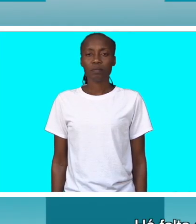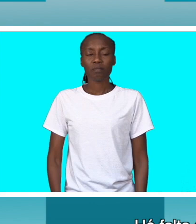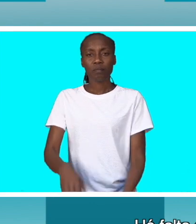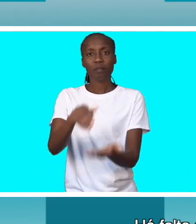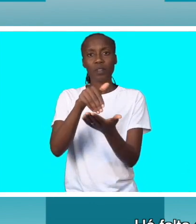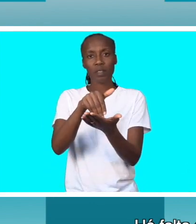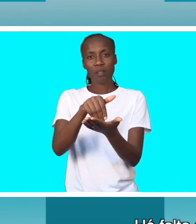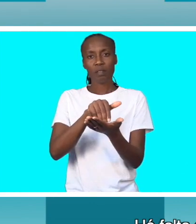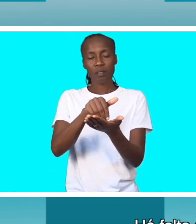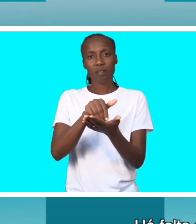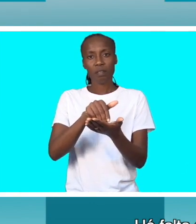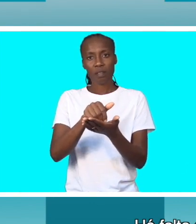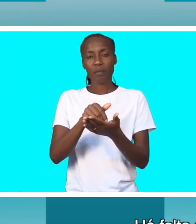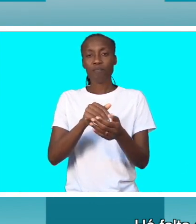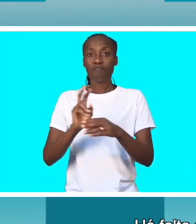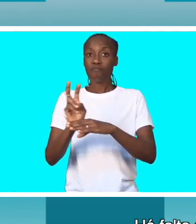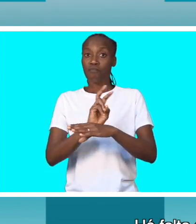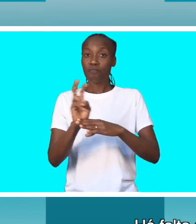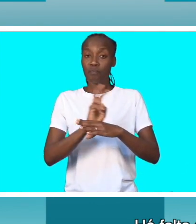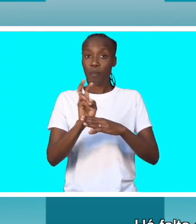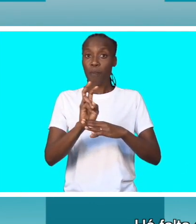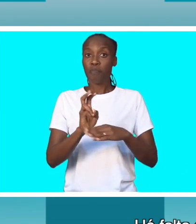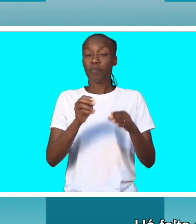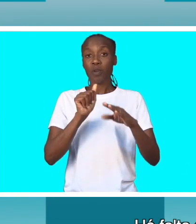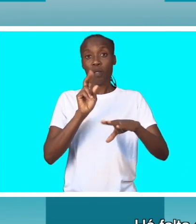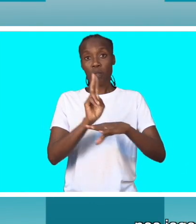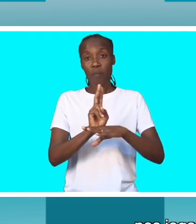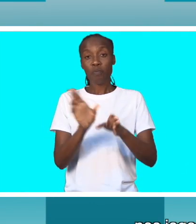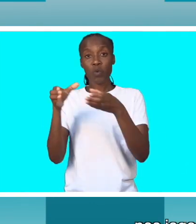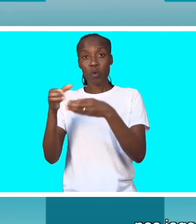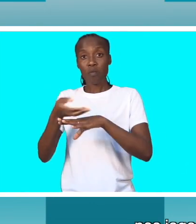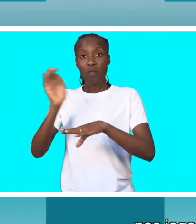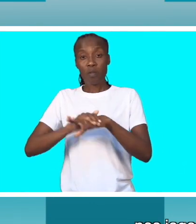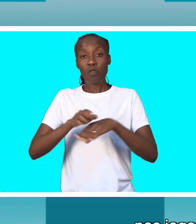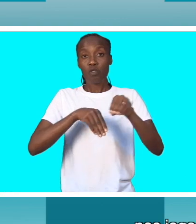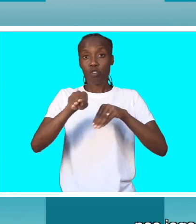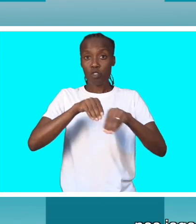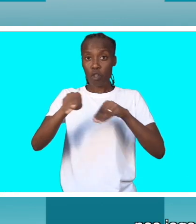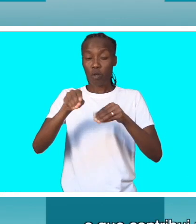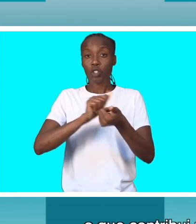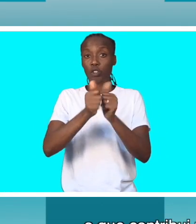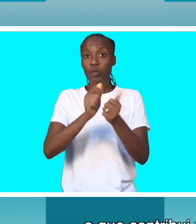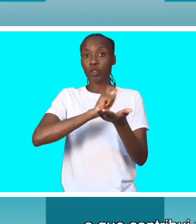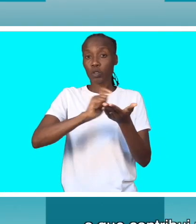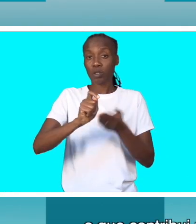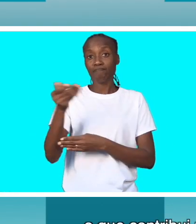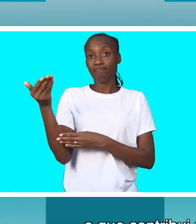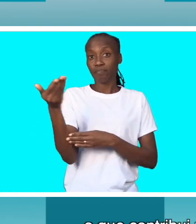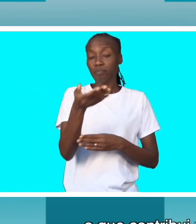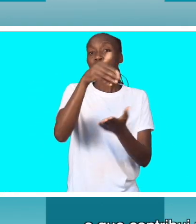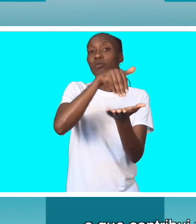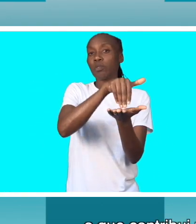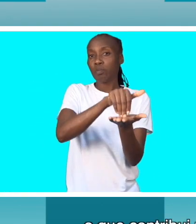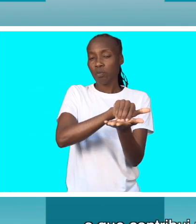falta de acompanhamento de atletas por equipas profissionais no Jogo Desportivo Escolar, o que contribui para o fraco